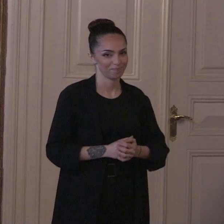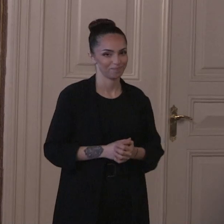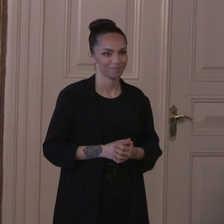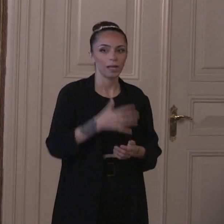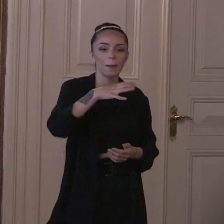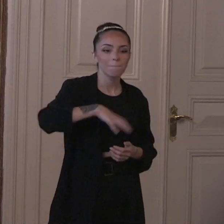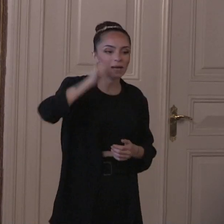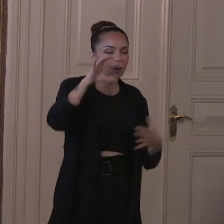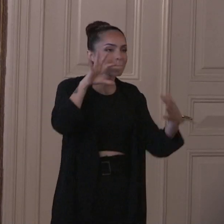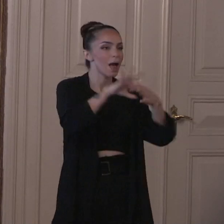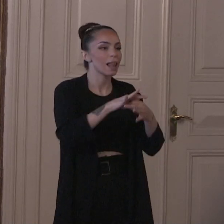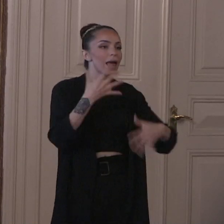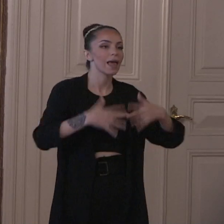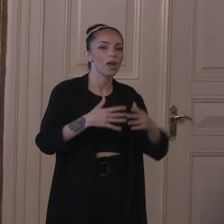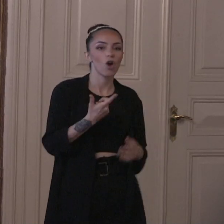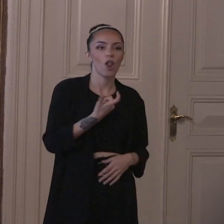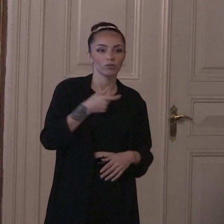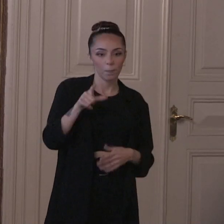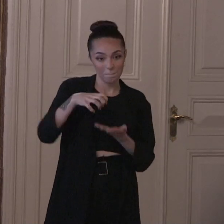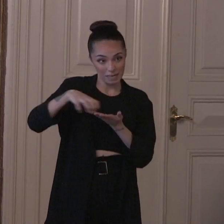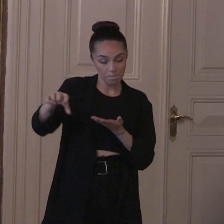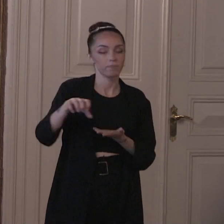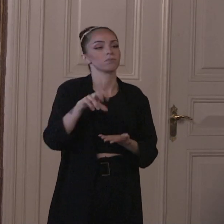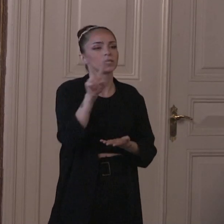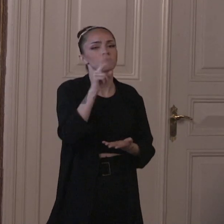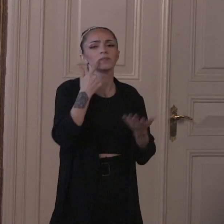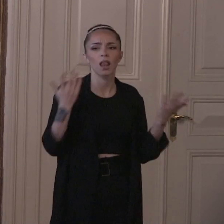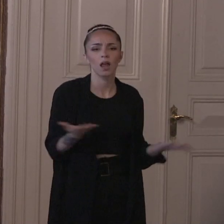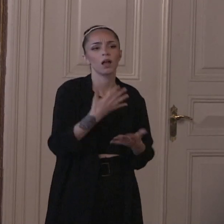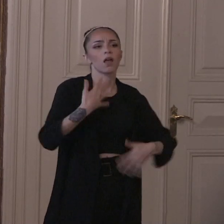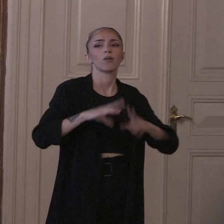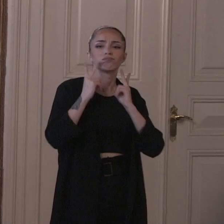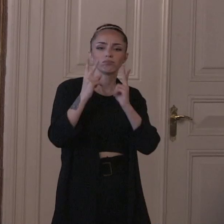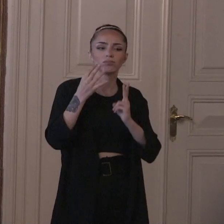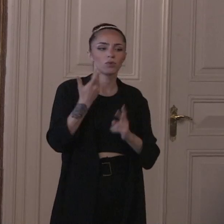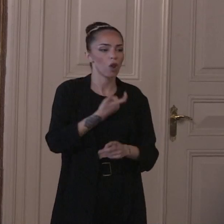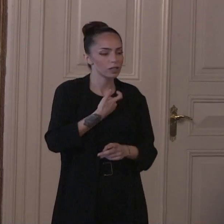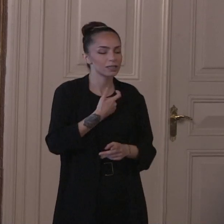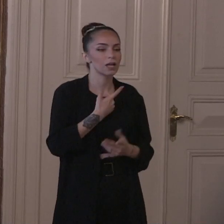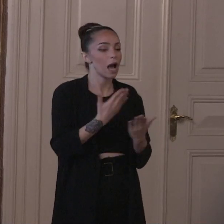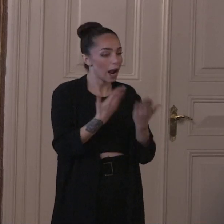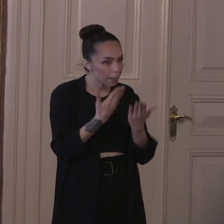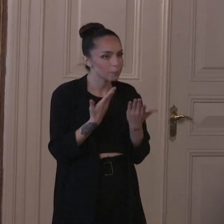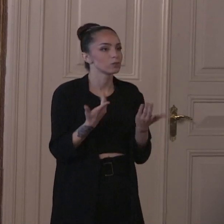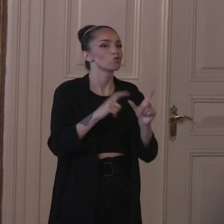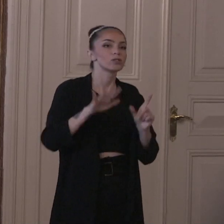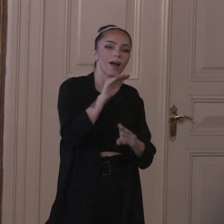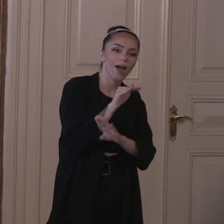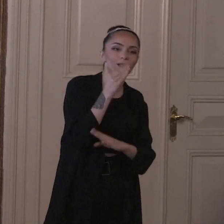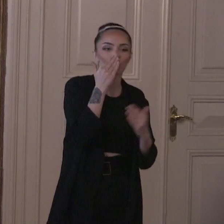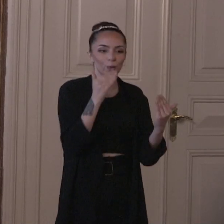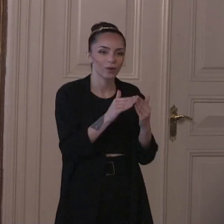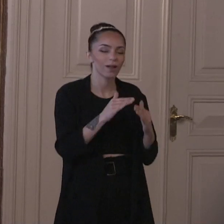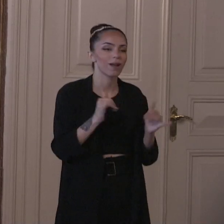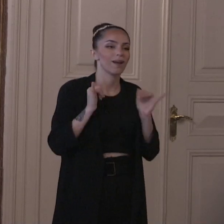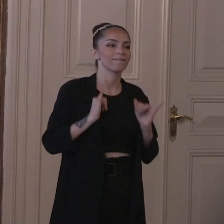Merkeze bağlı engelli öğrenci birimi 20 yıldır üniversitemizdeki engelli öğrencilerin akademik ve sosyal hayata uyumunu artırmaya